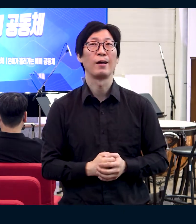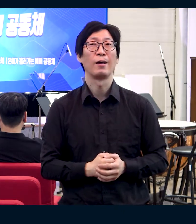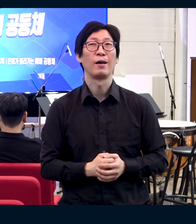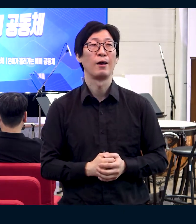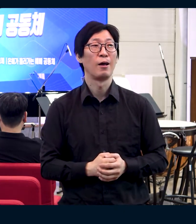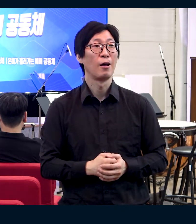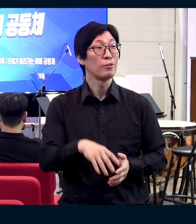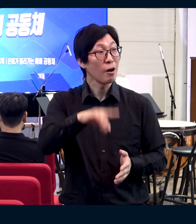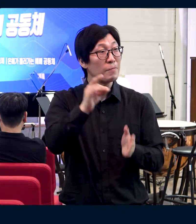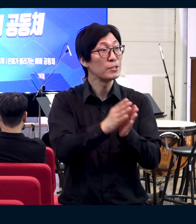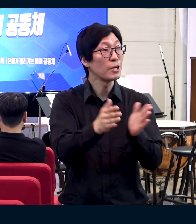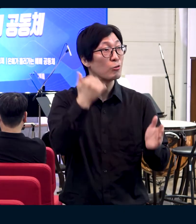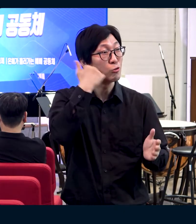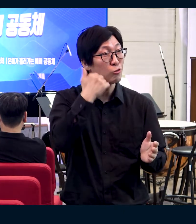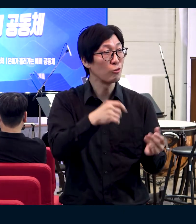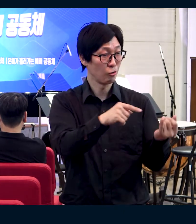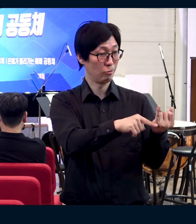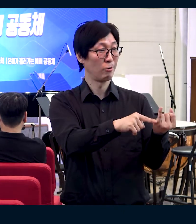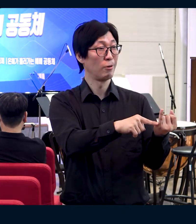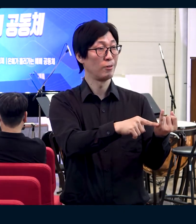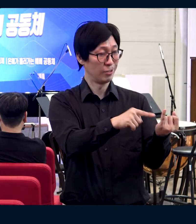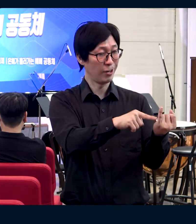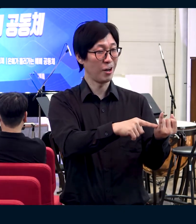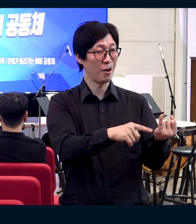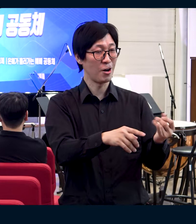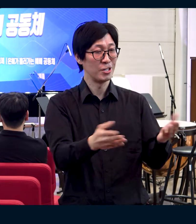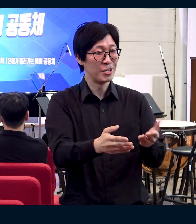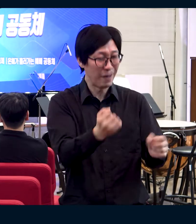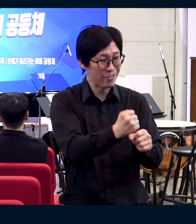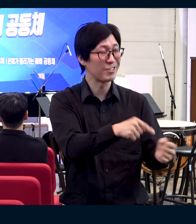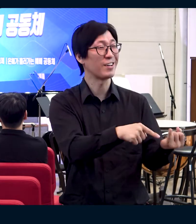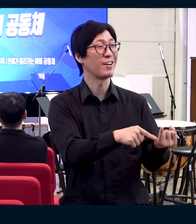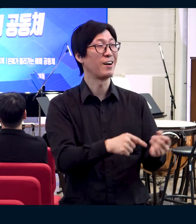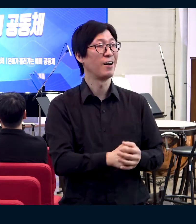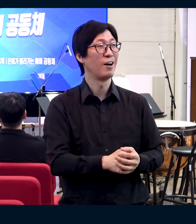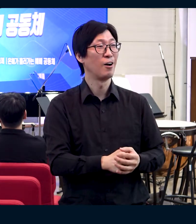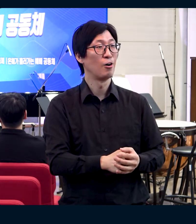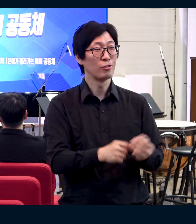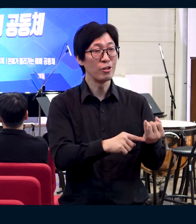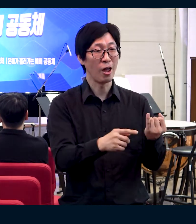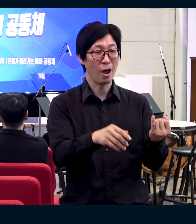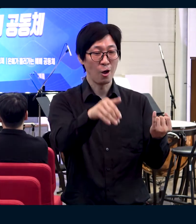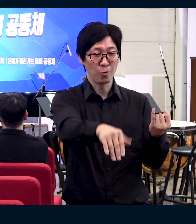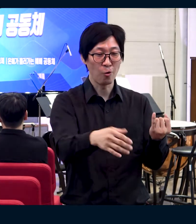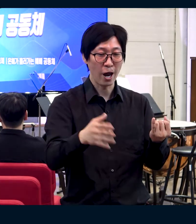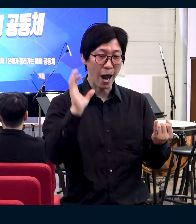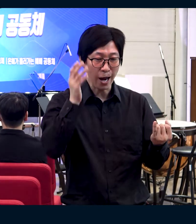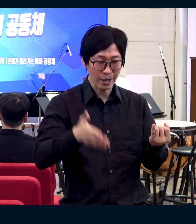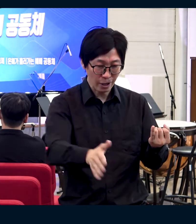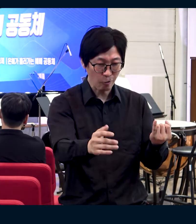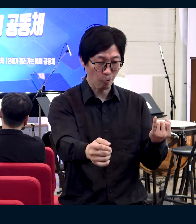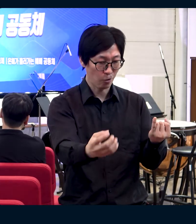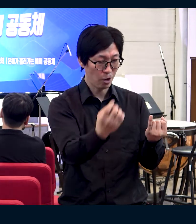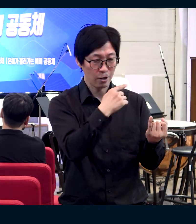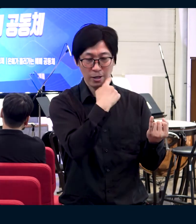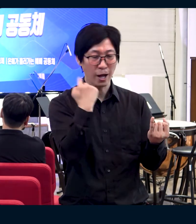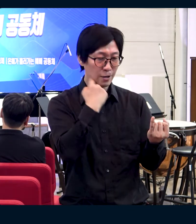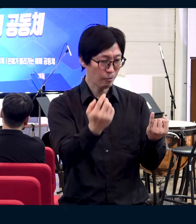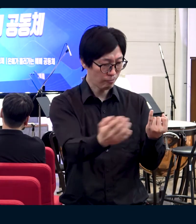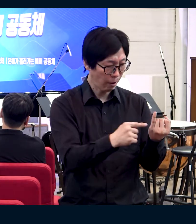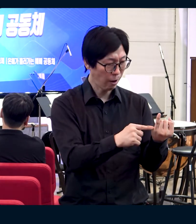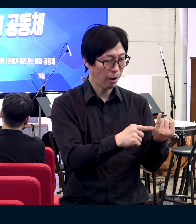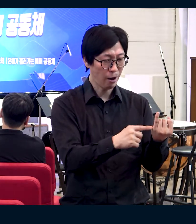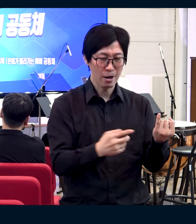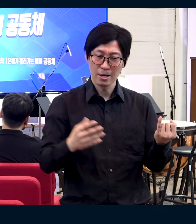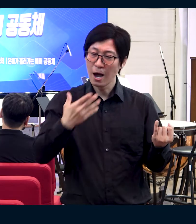솔직히 시작은 누가 먼저 했습니까? 자기가 한 거 아니에요? 자기 생각 아니에요? 그러고 나서 지금 상처받으니까 아브라함한테 네가